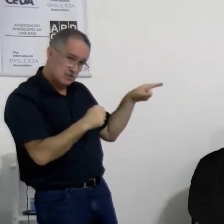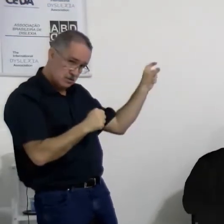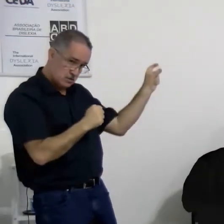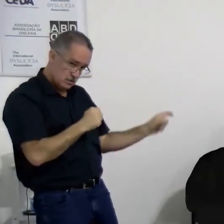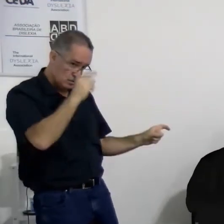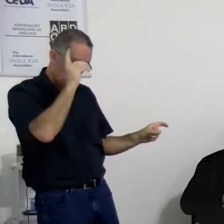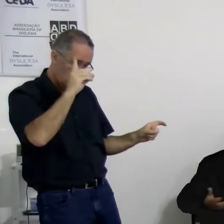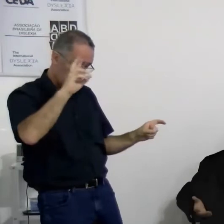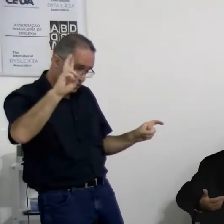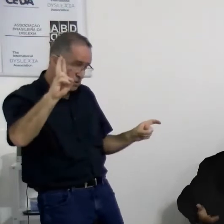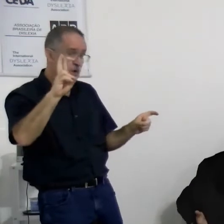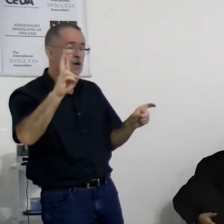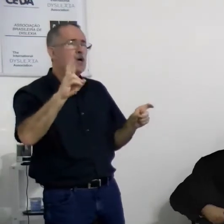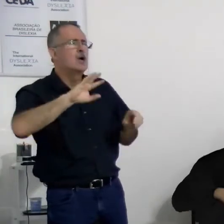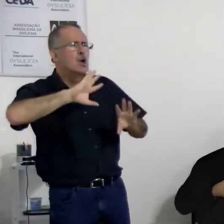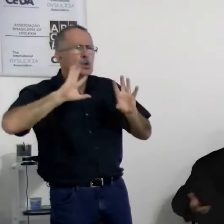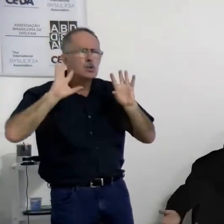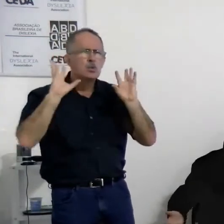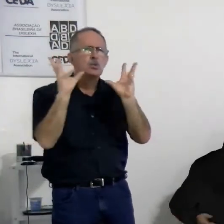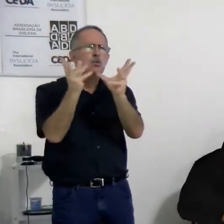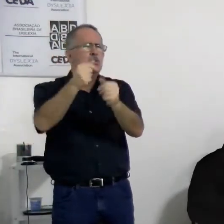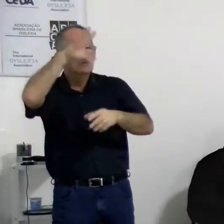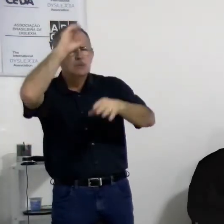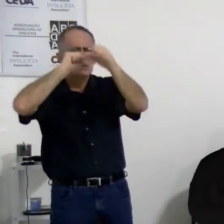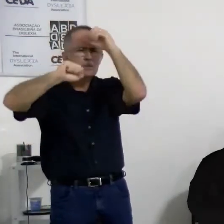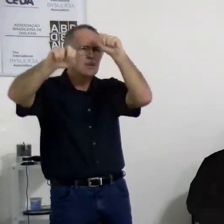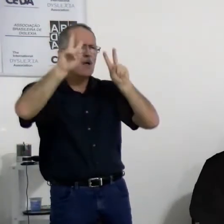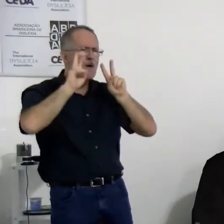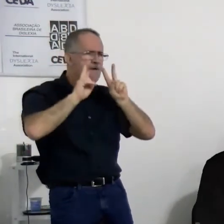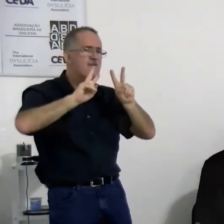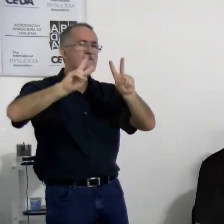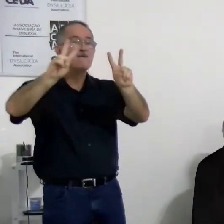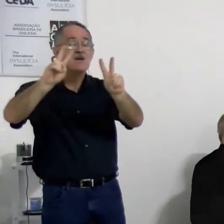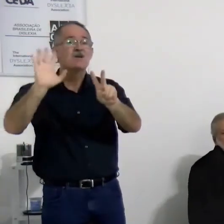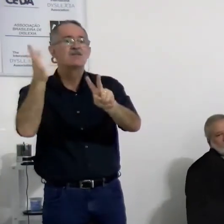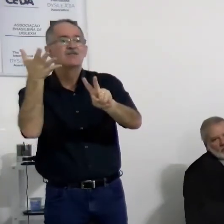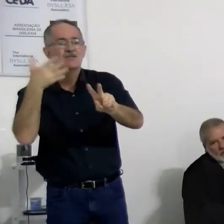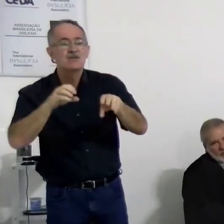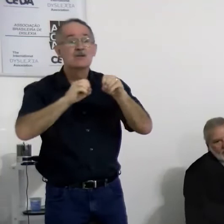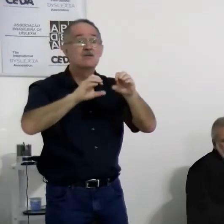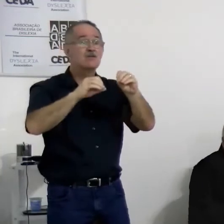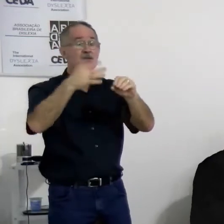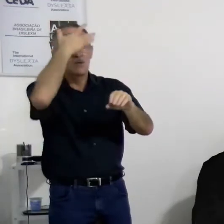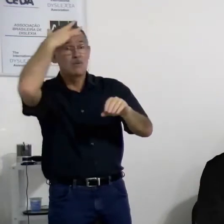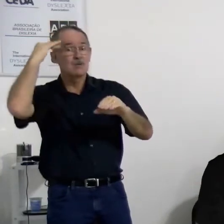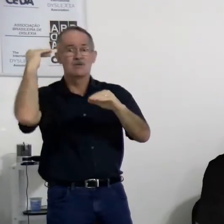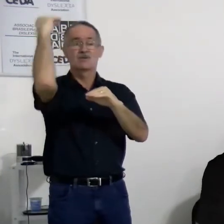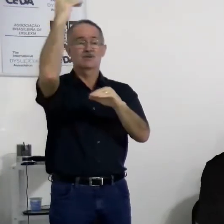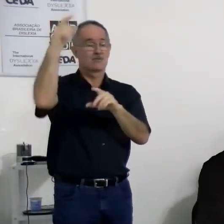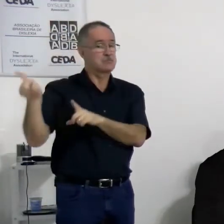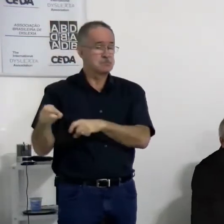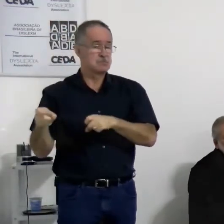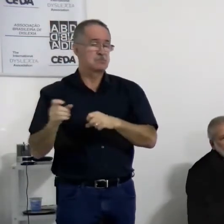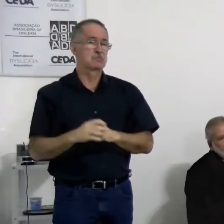filhos, né? Tudo aquilo que ele tinha visto, aprendido, tudo aquilo que ele havia feito com a alfabetização de adultos nas fazendas.